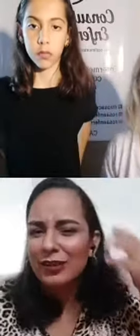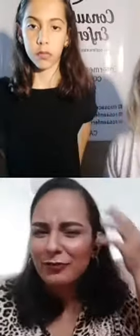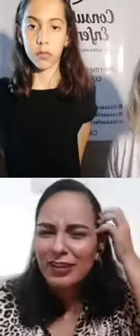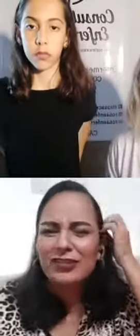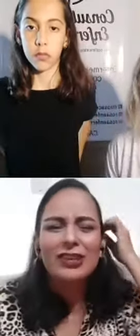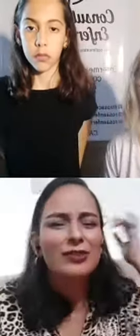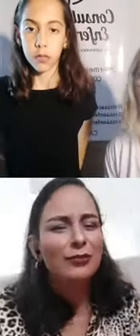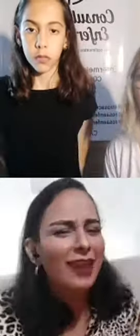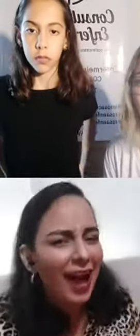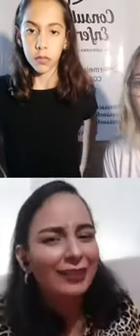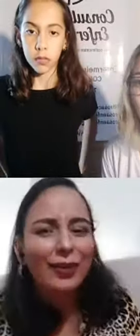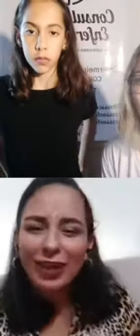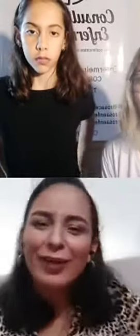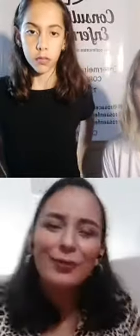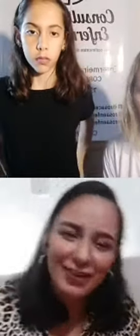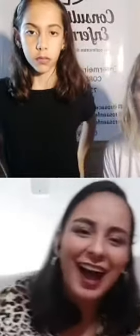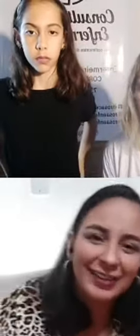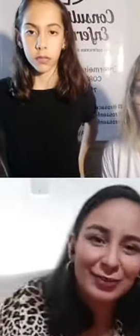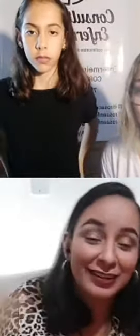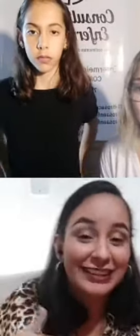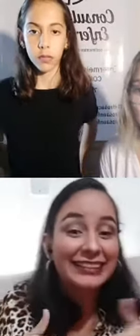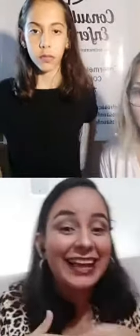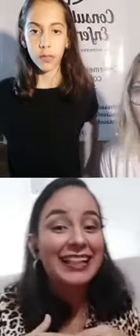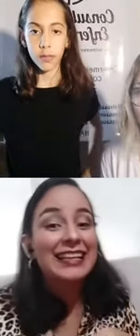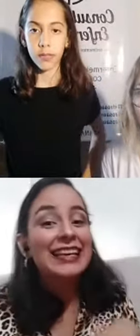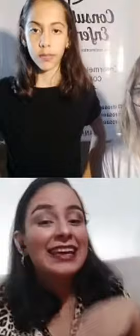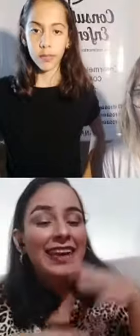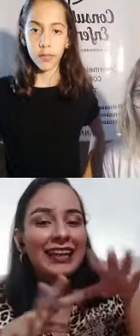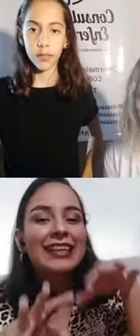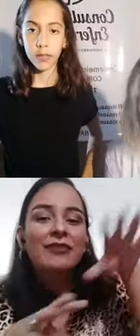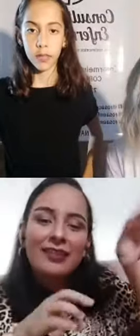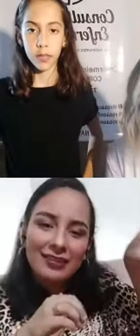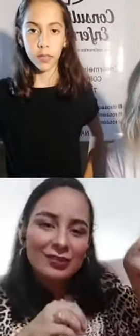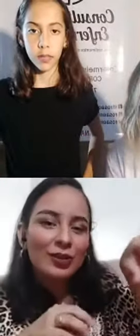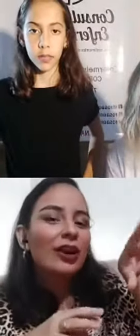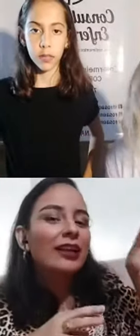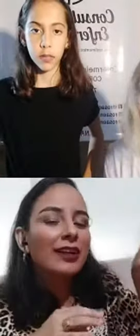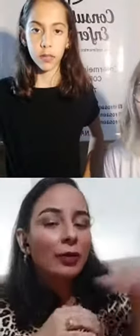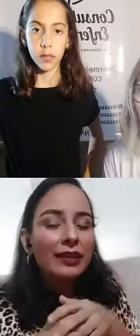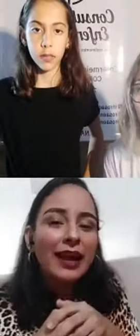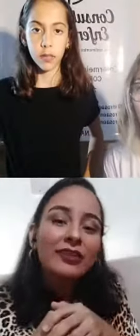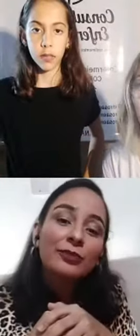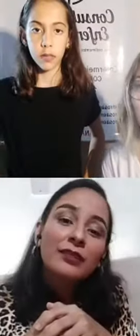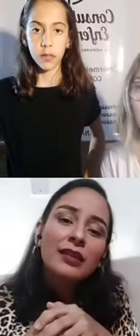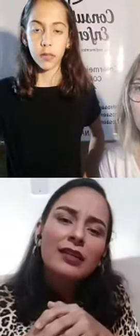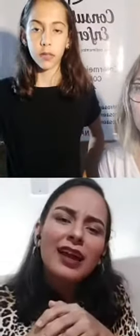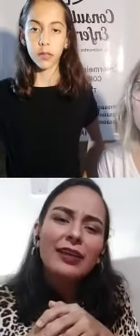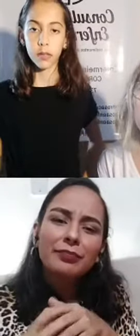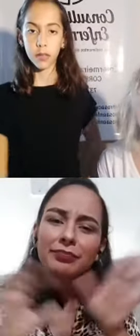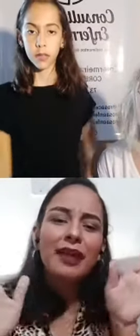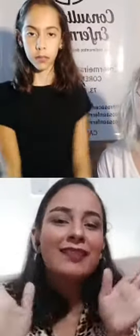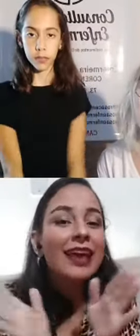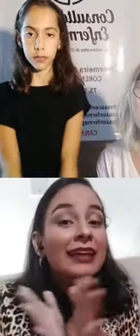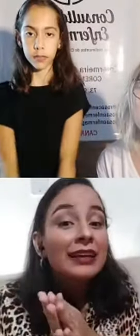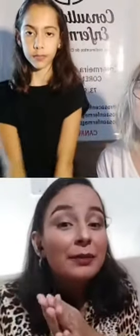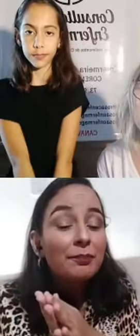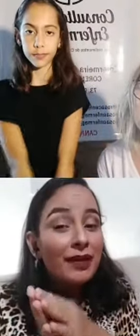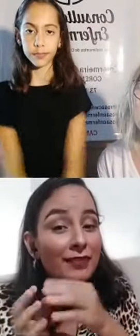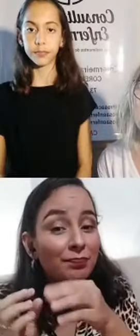rádio, eu ainda falei, gente, eu ouvi rádio, alguém ouve rádio, eu falei dentro de casa. E aí teve essa história da homenagem, aí